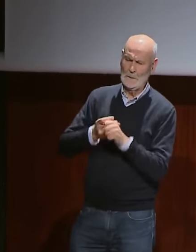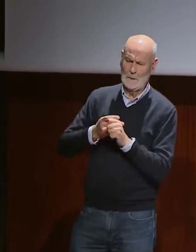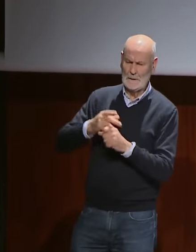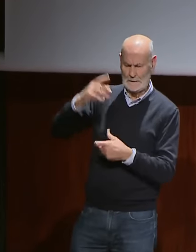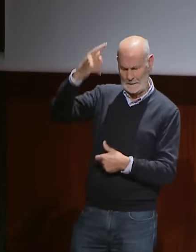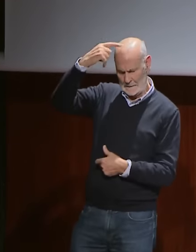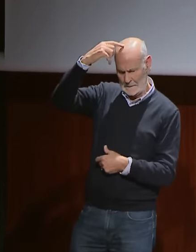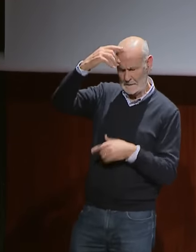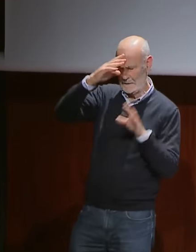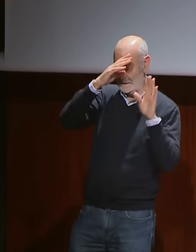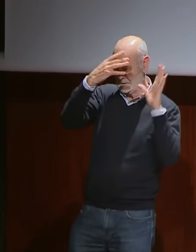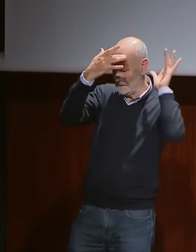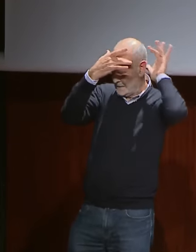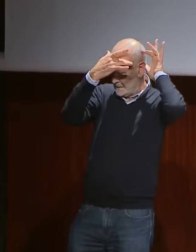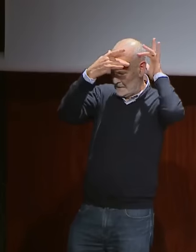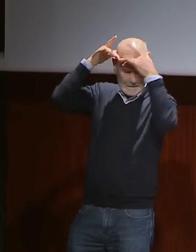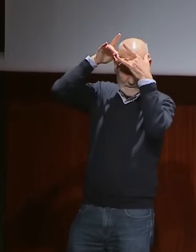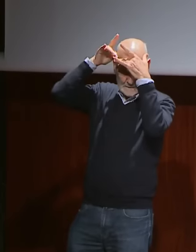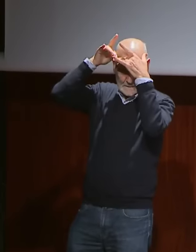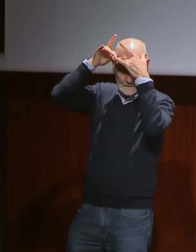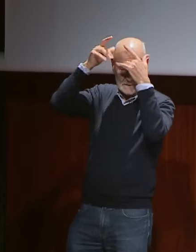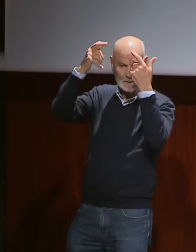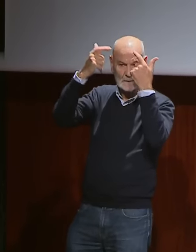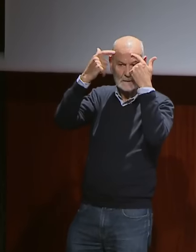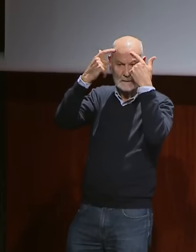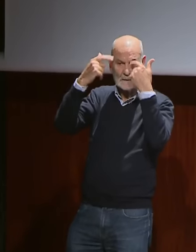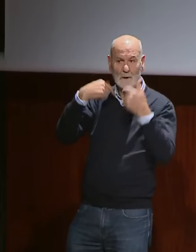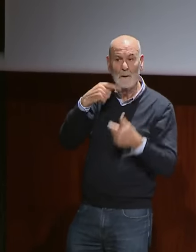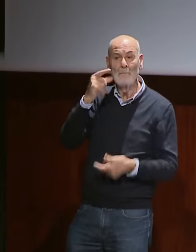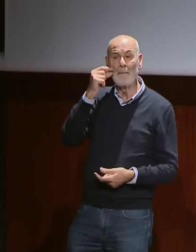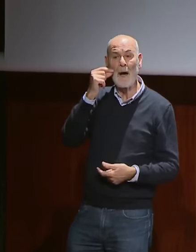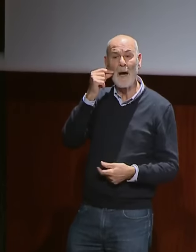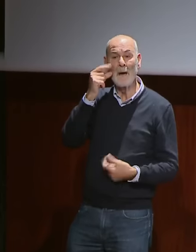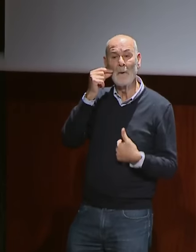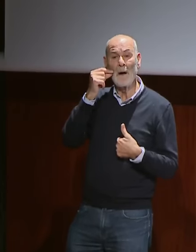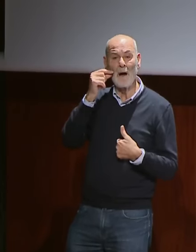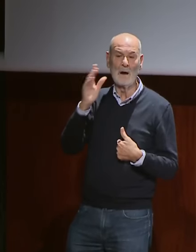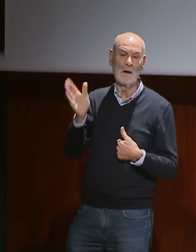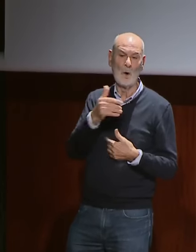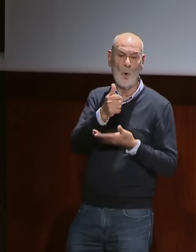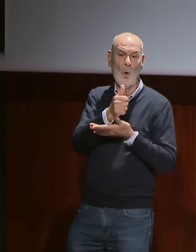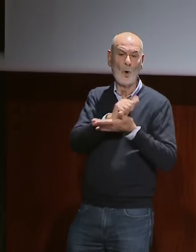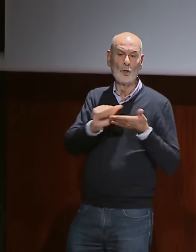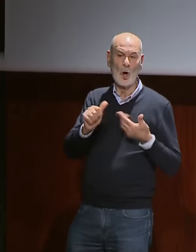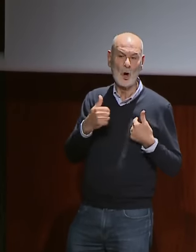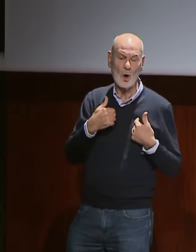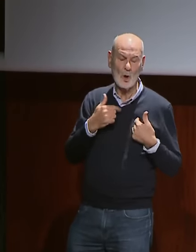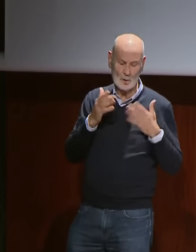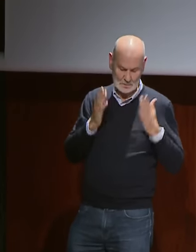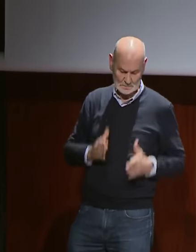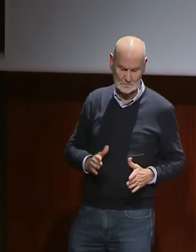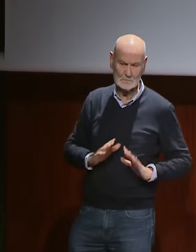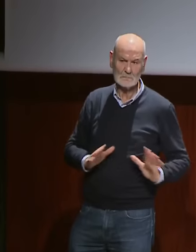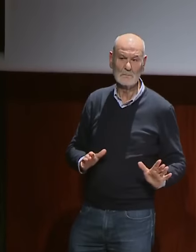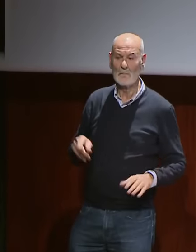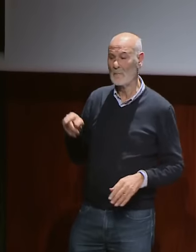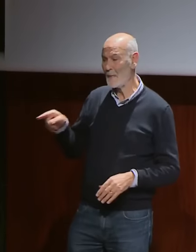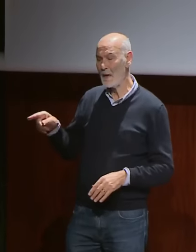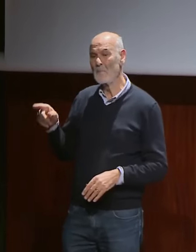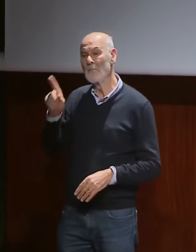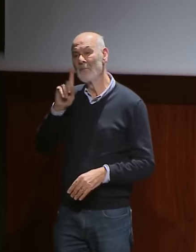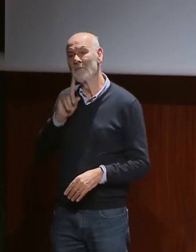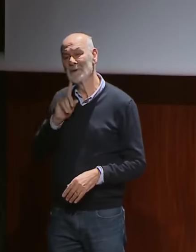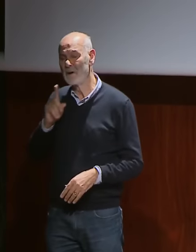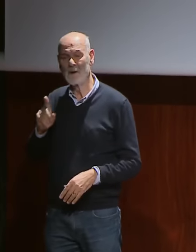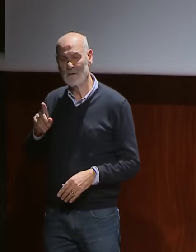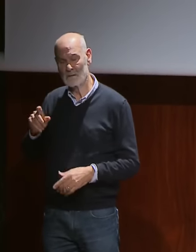Après, c'était de trouver comment est-ce qu'on allait travailler ensemble, surtout ne plus être le